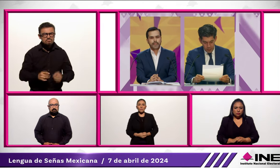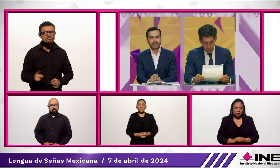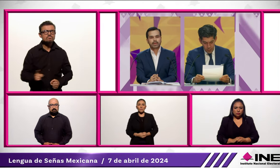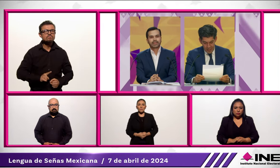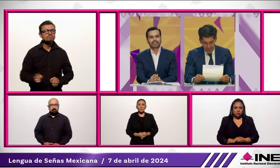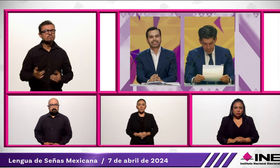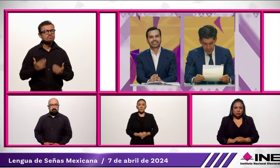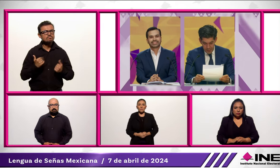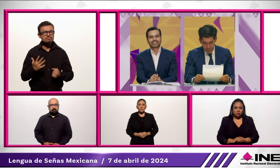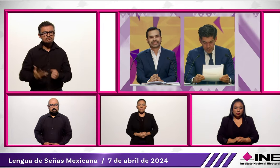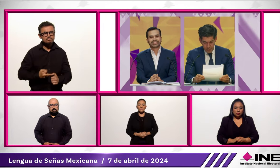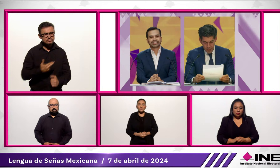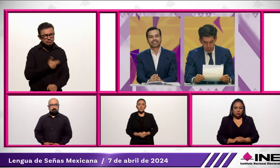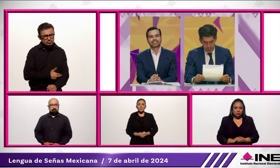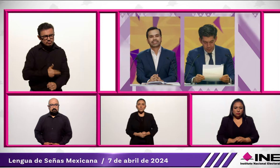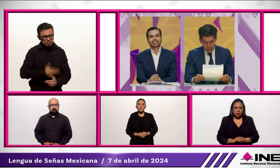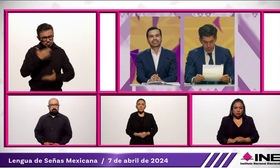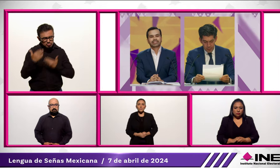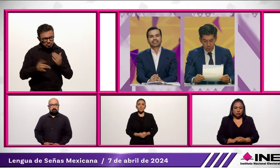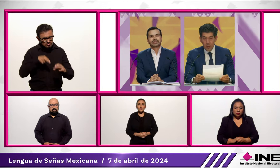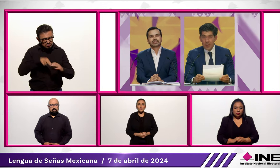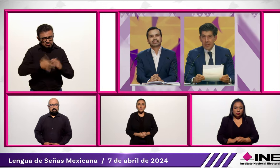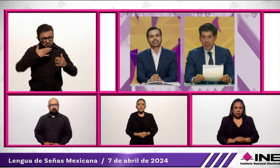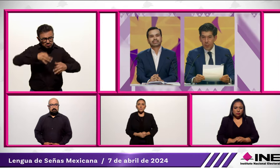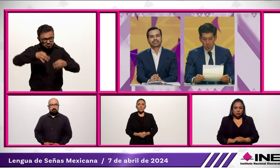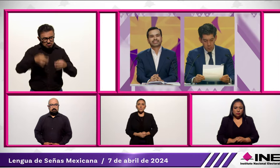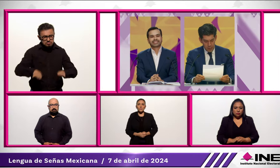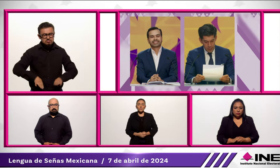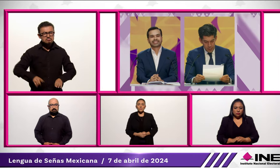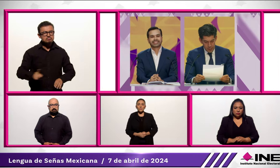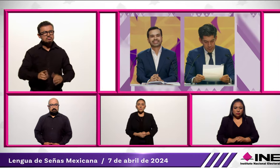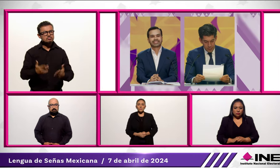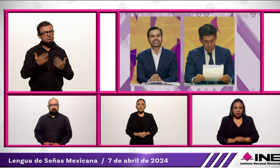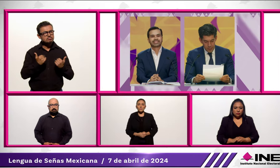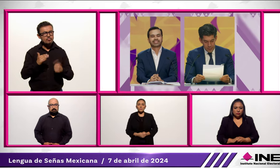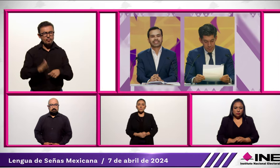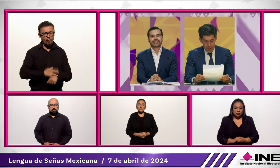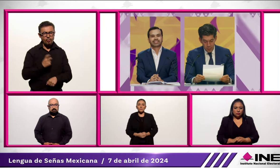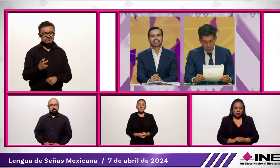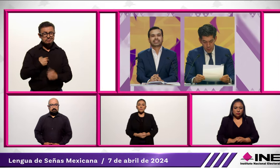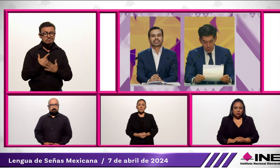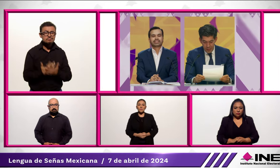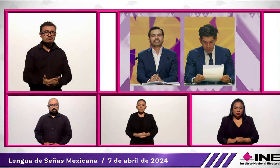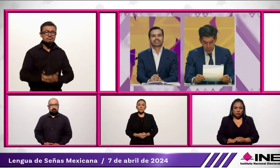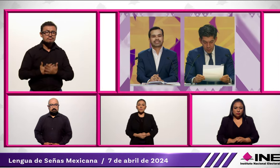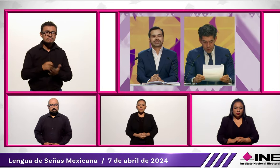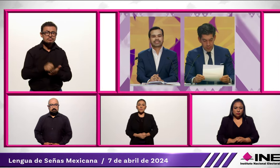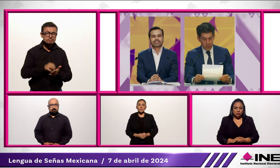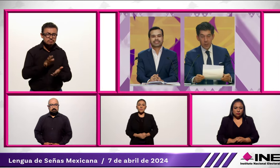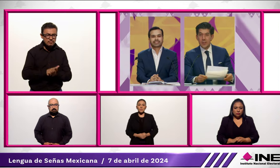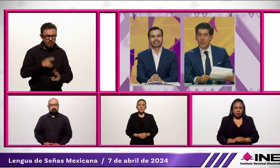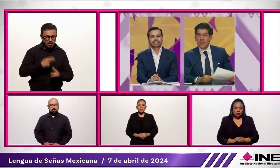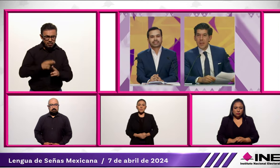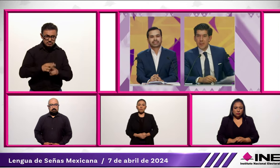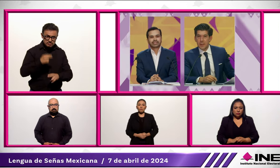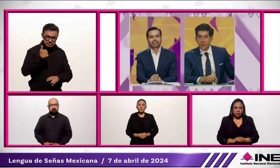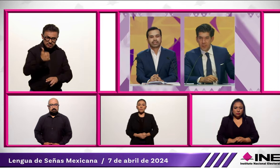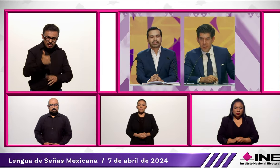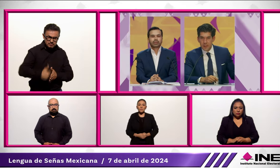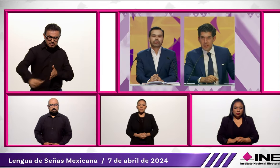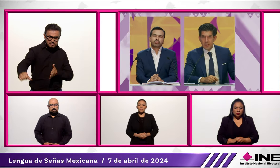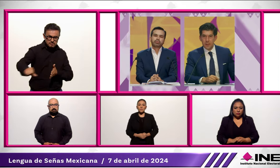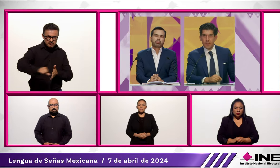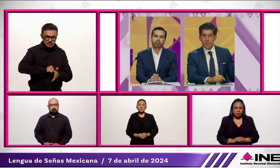Por lo tanto, las fechas de seguimiento al tratamiento se prolongan hasta por más de medio año y no se cuenta con